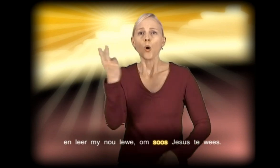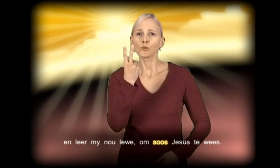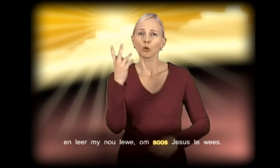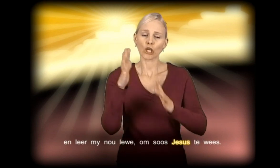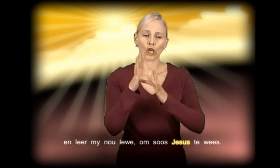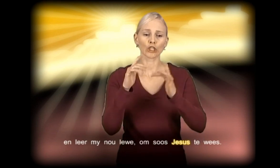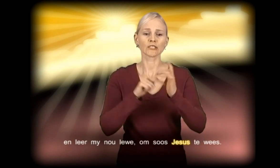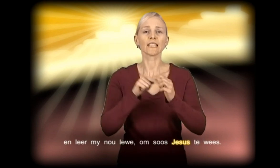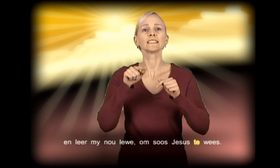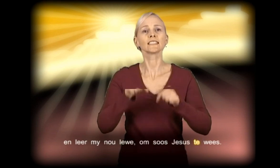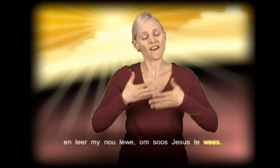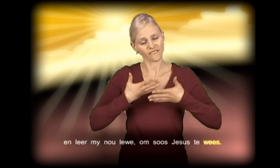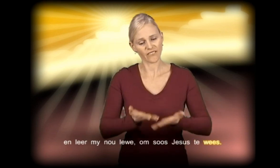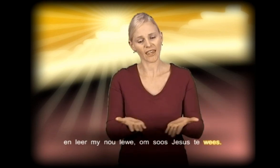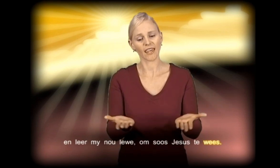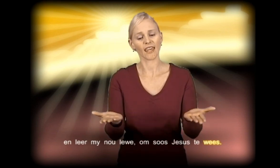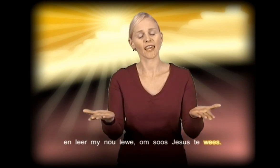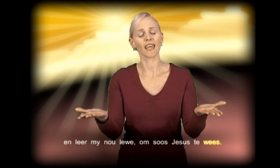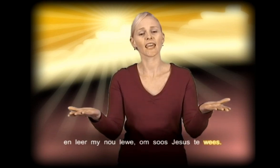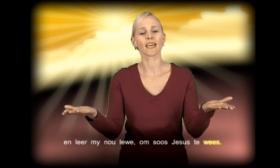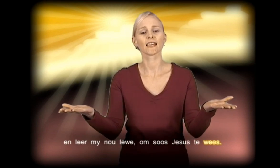soos Jesus te wees.